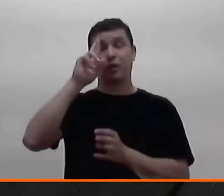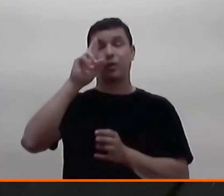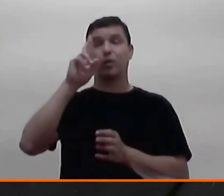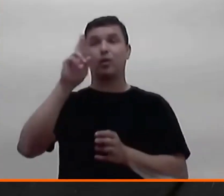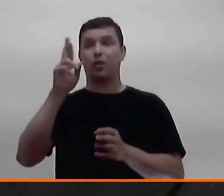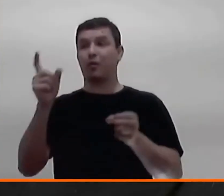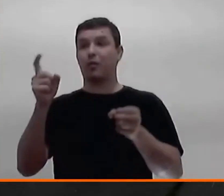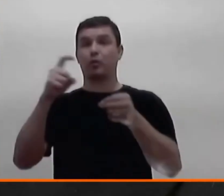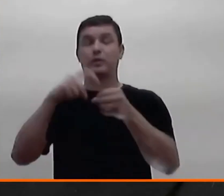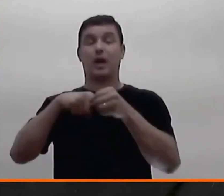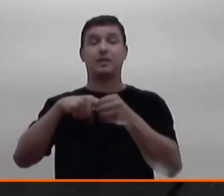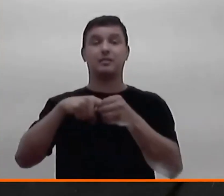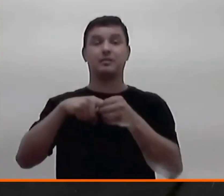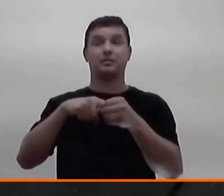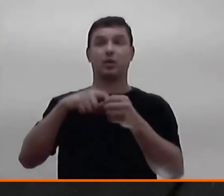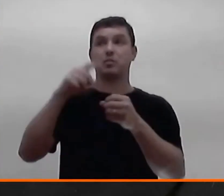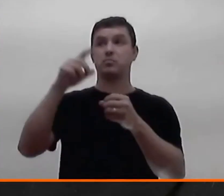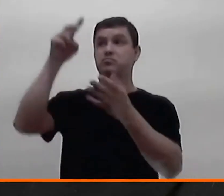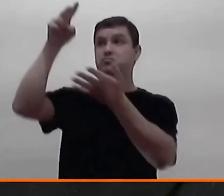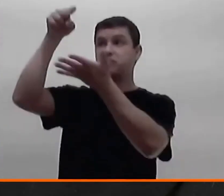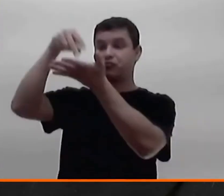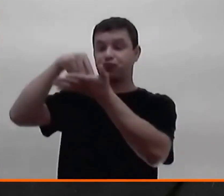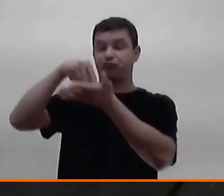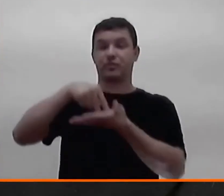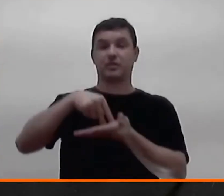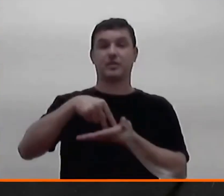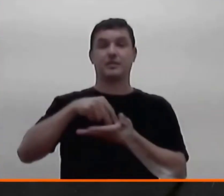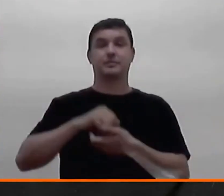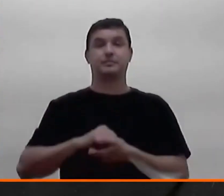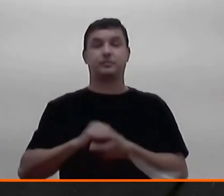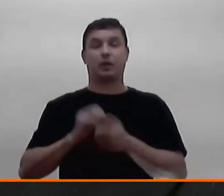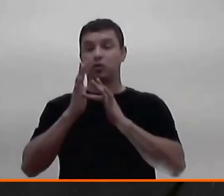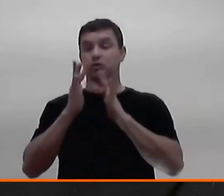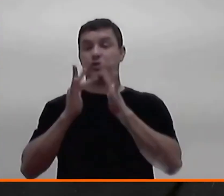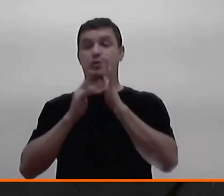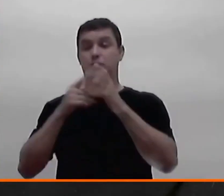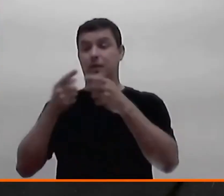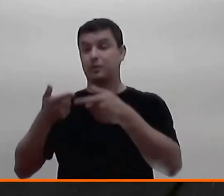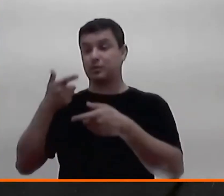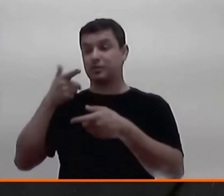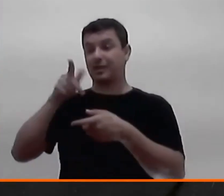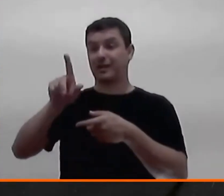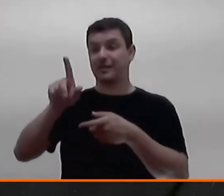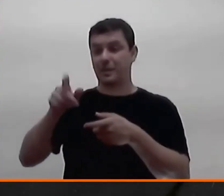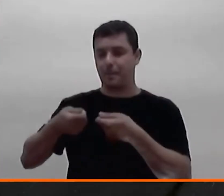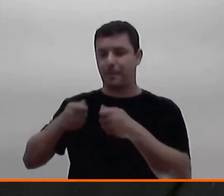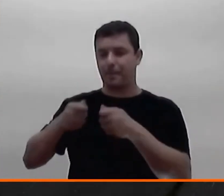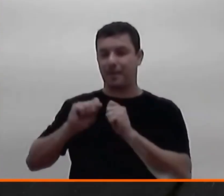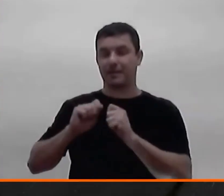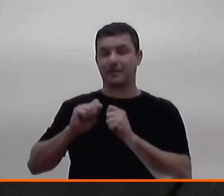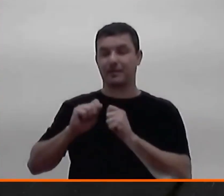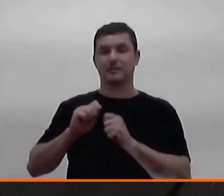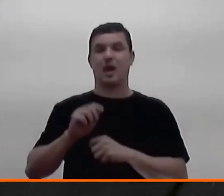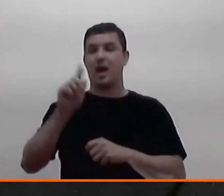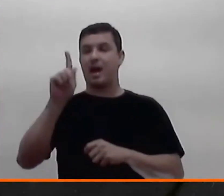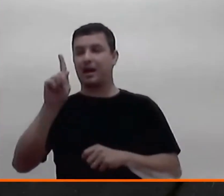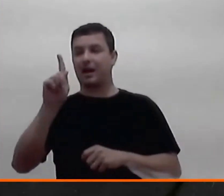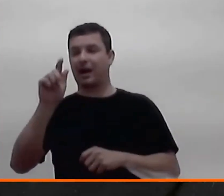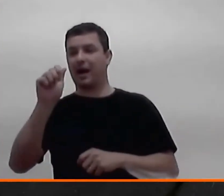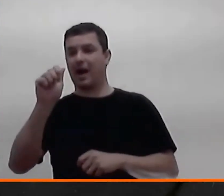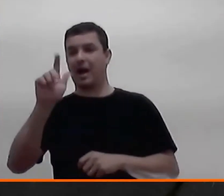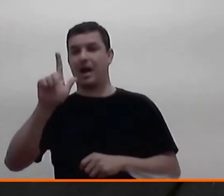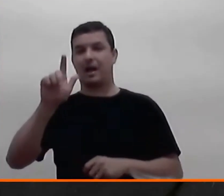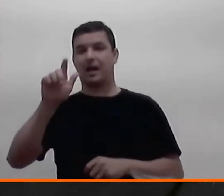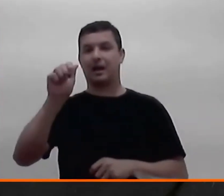seria a segunda vinda do Senhor. Isso queremos chamar a atenção dos irmãos. A segunda vinda